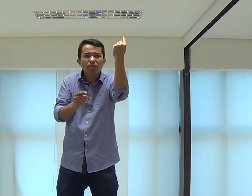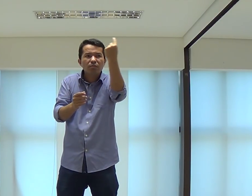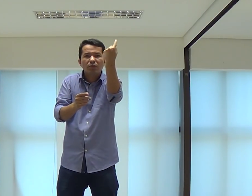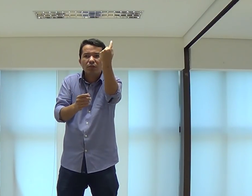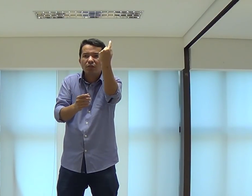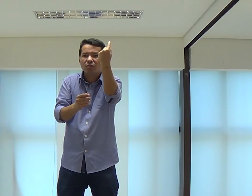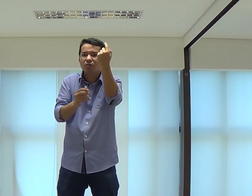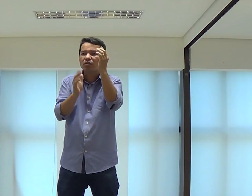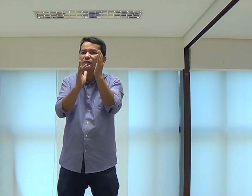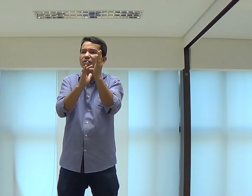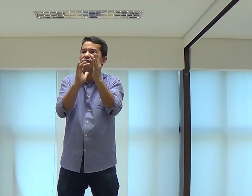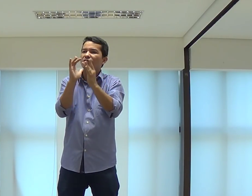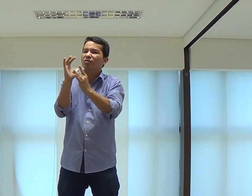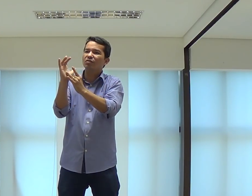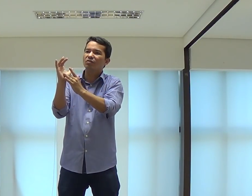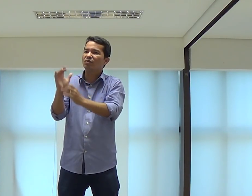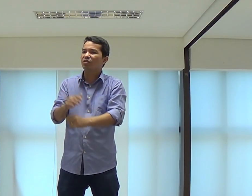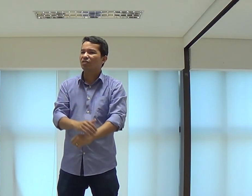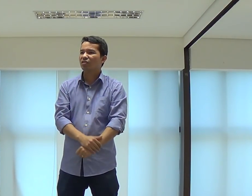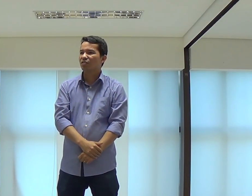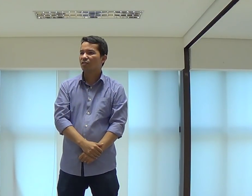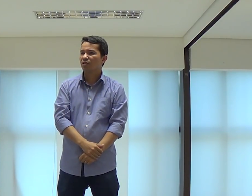se esquecem do principal, que é Jesus.